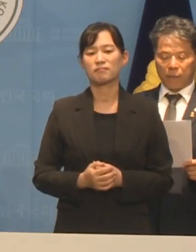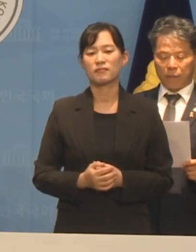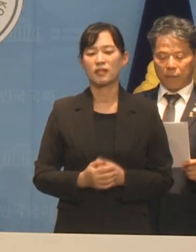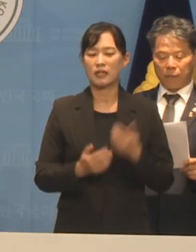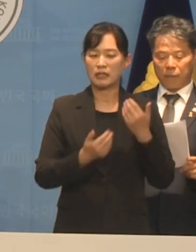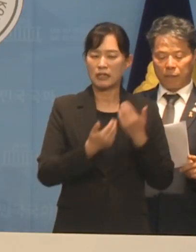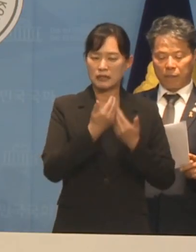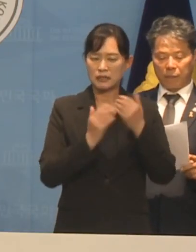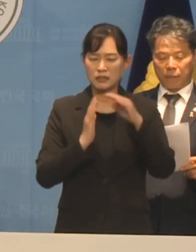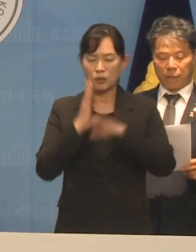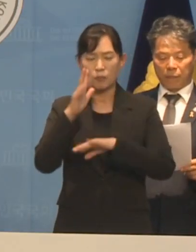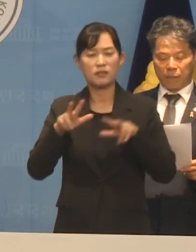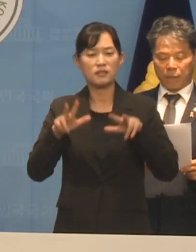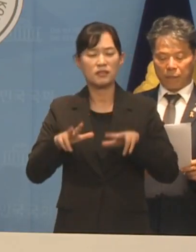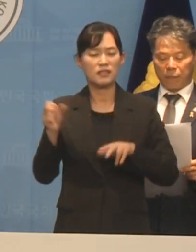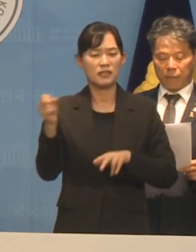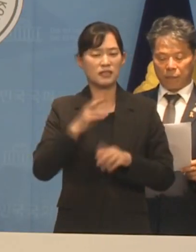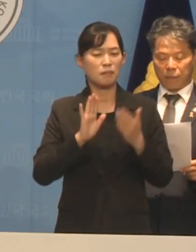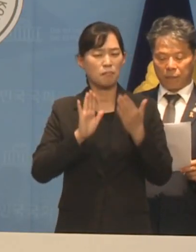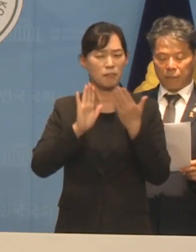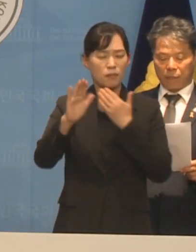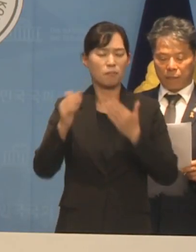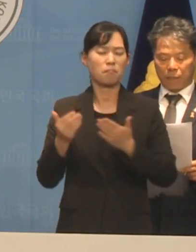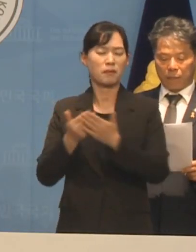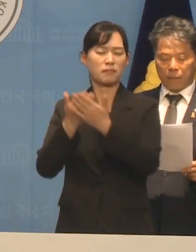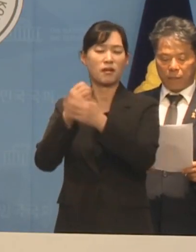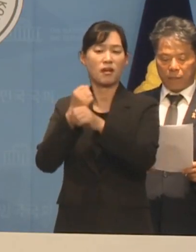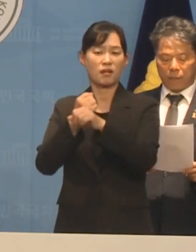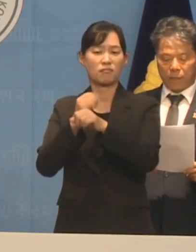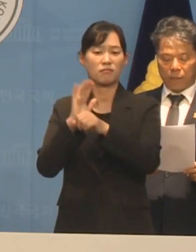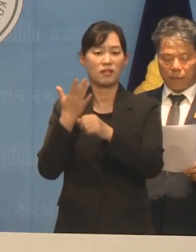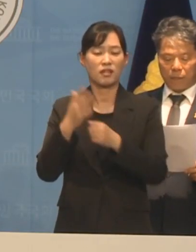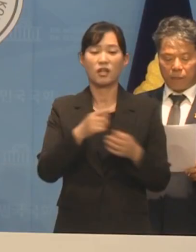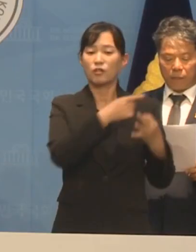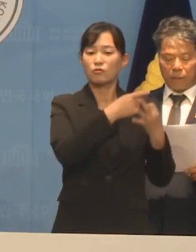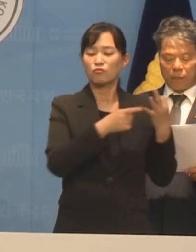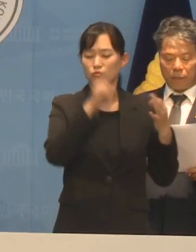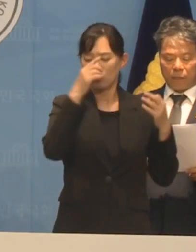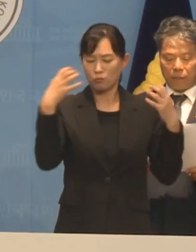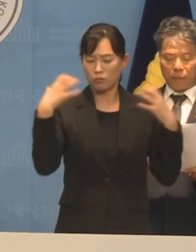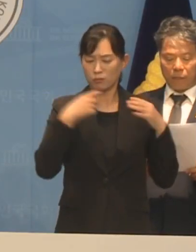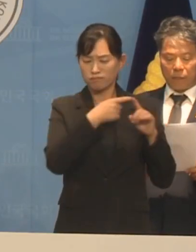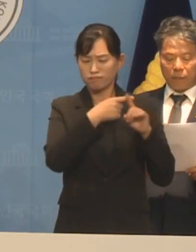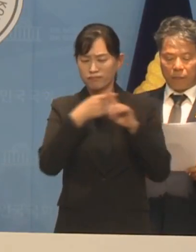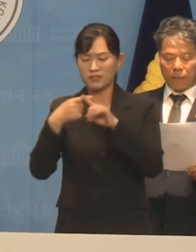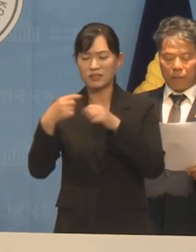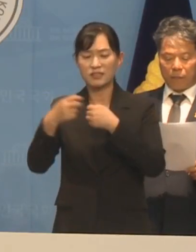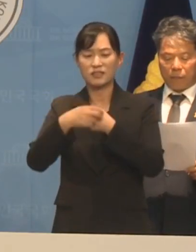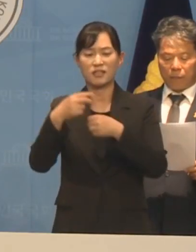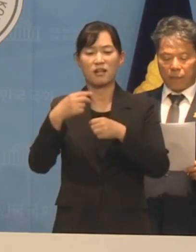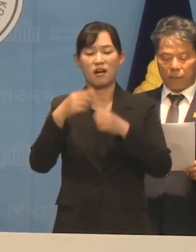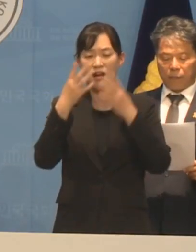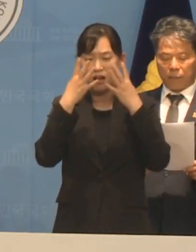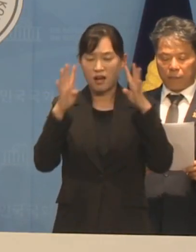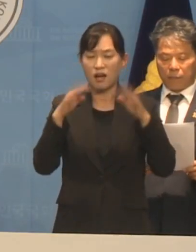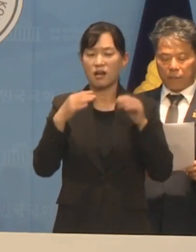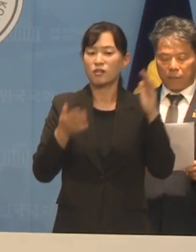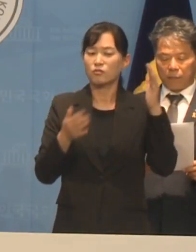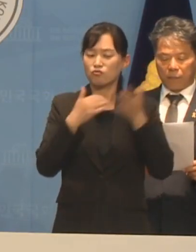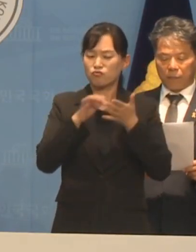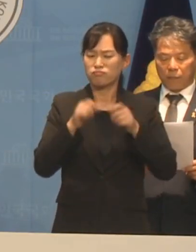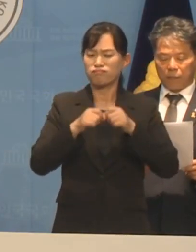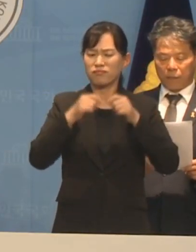갈등을 넘어 이제 다시 미래로 나아가야 합니다. 윤석열 정부의 일방적인 의대 정원 증원 발표가